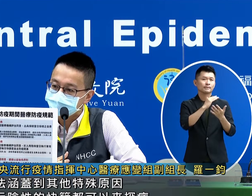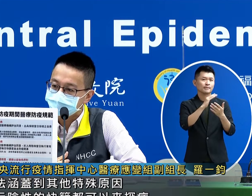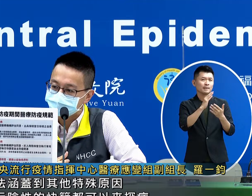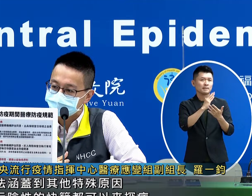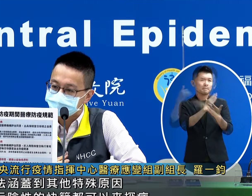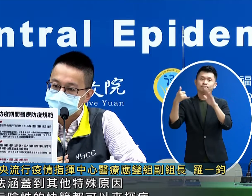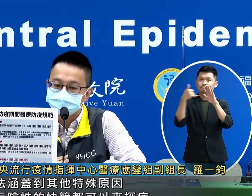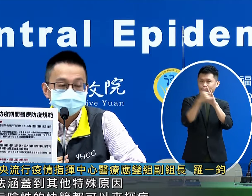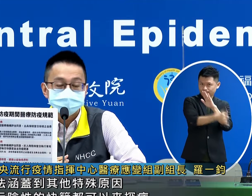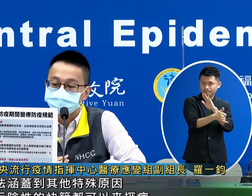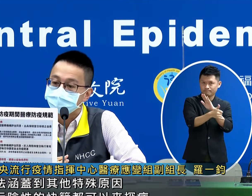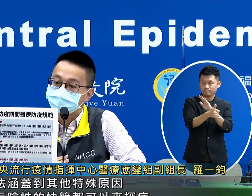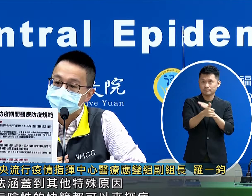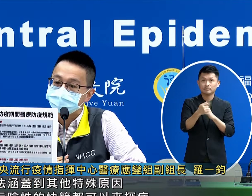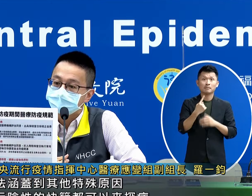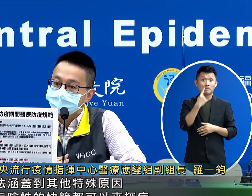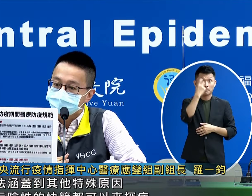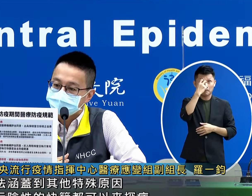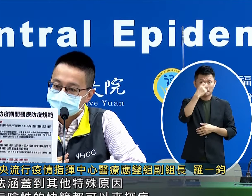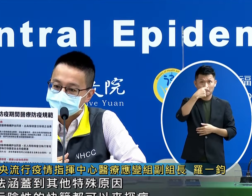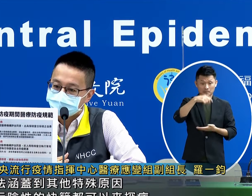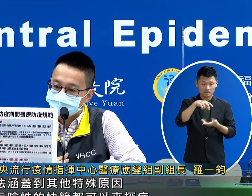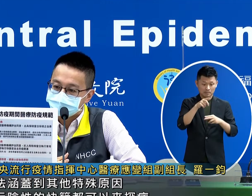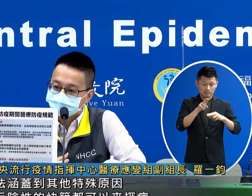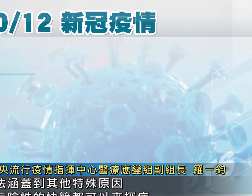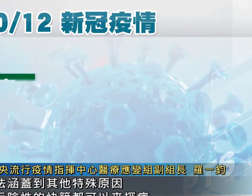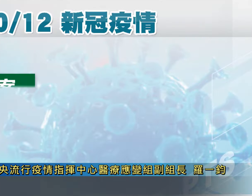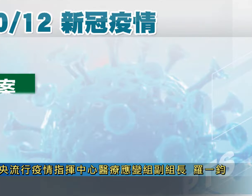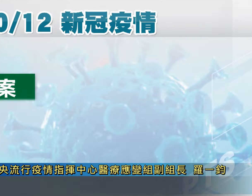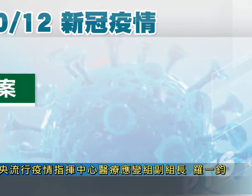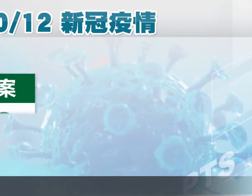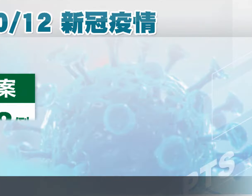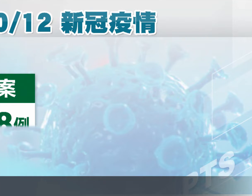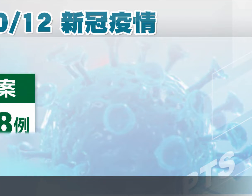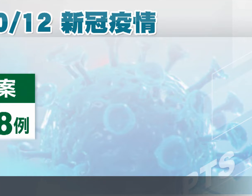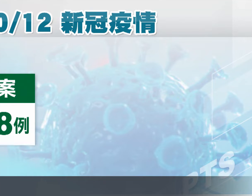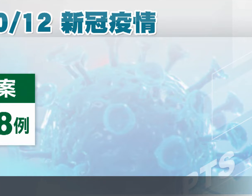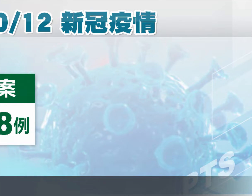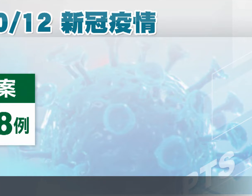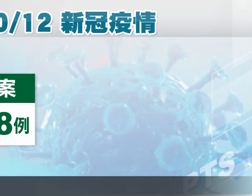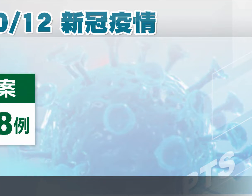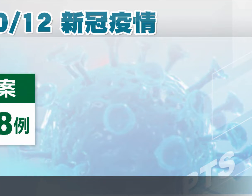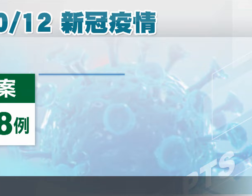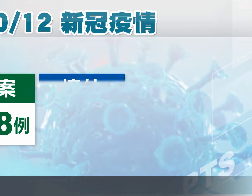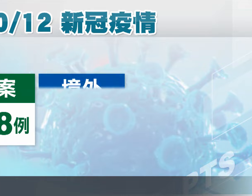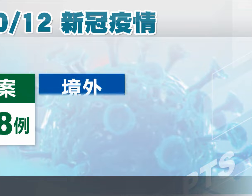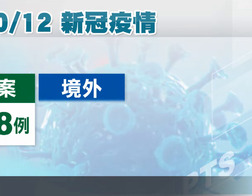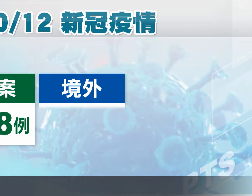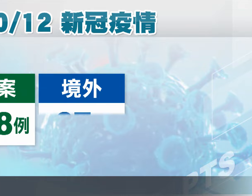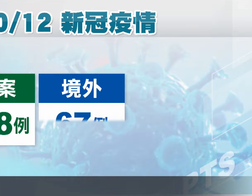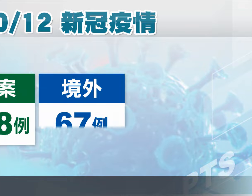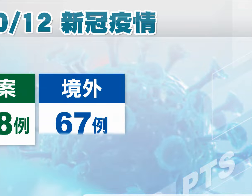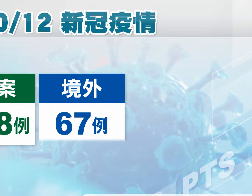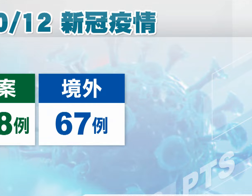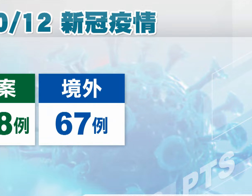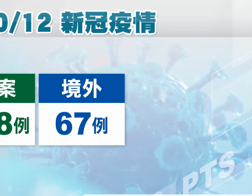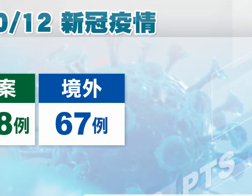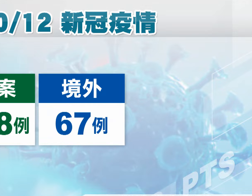原因，出示阴性的快筛就可以来探病。 而国内12号则是新增52338例新冠本土个